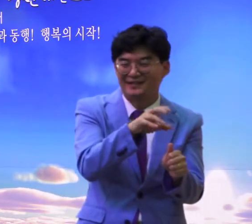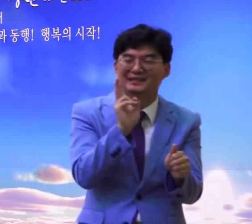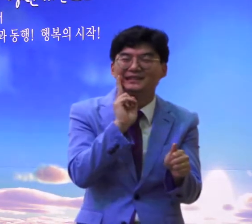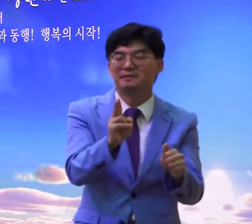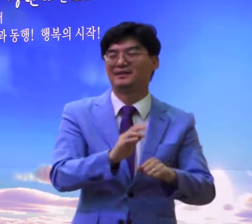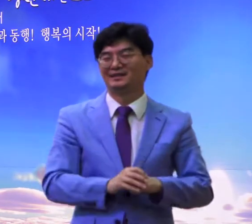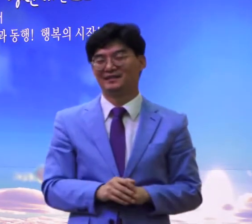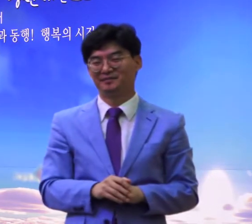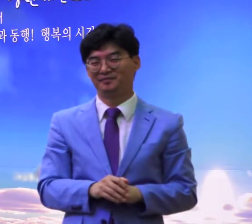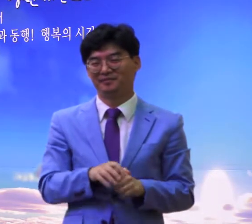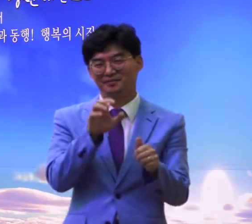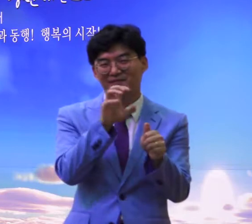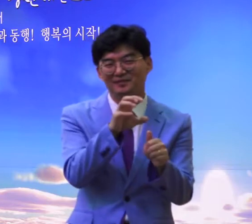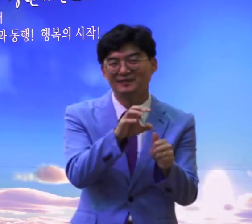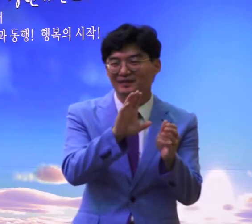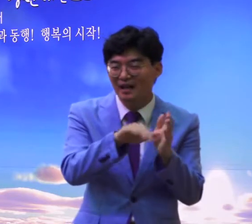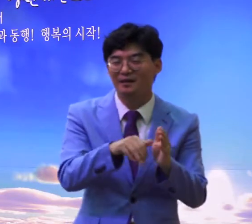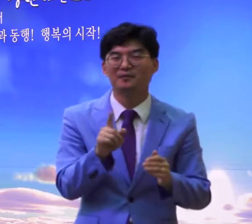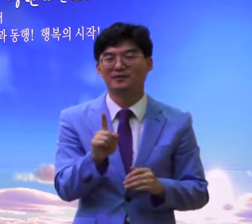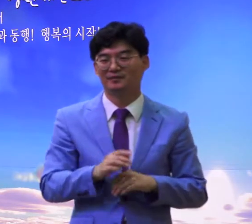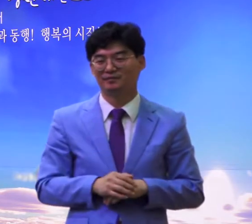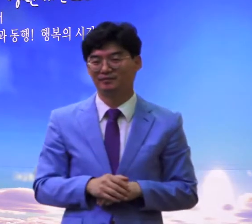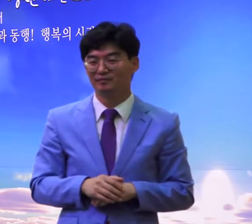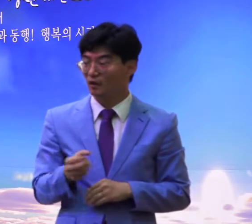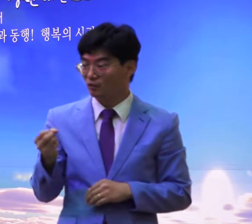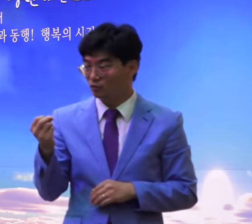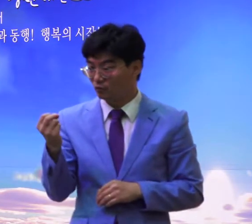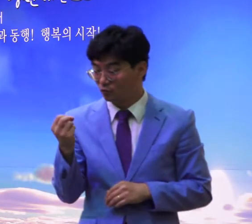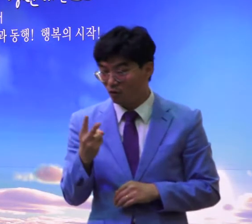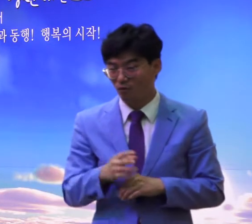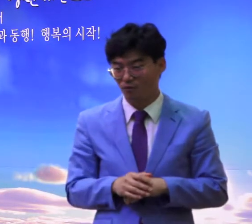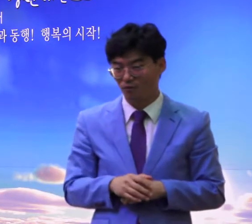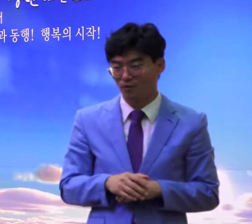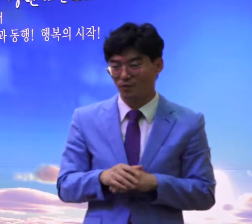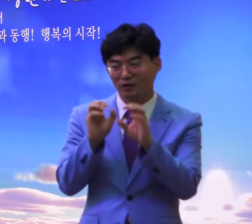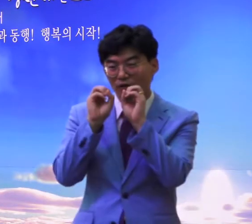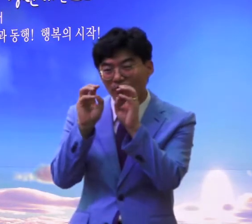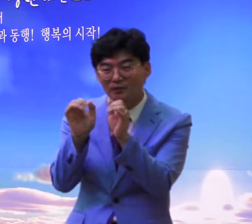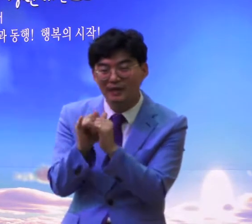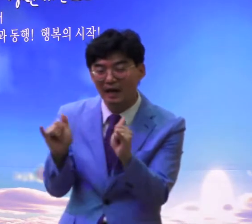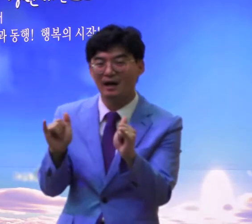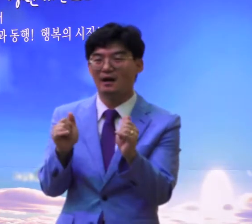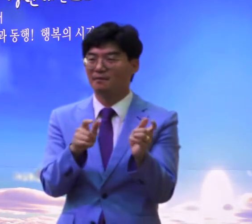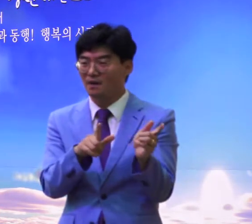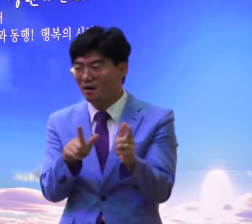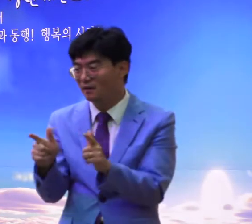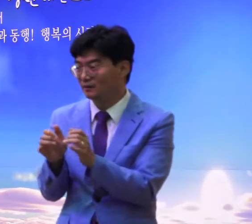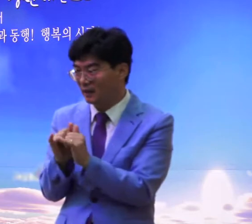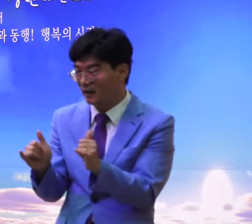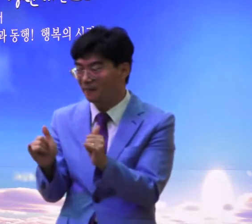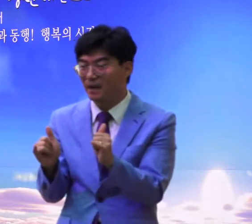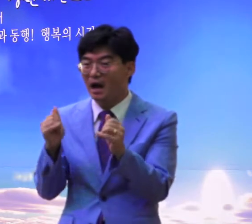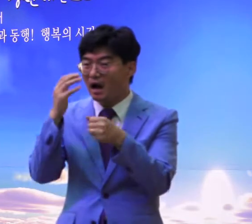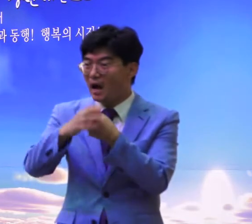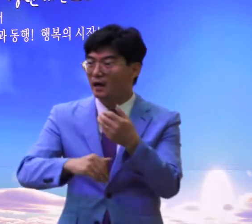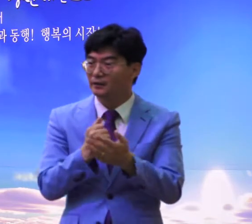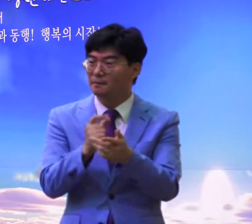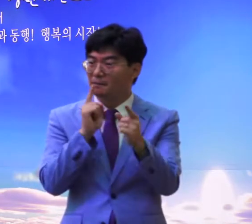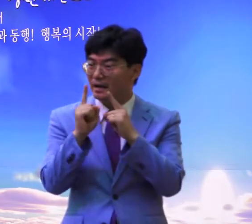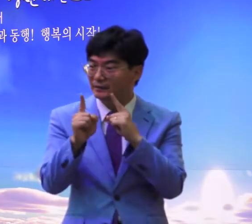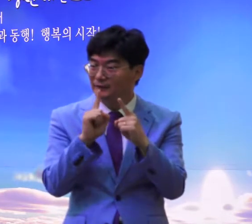말씀에 목숨을 걸고 살았던 선지자와 예언자들이 하나님의 말씀을 붙들려고 하면 할수록